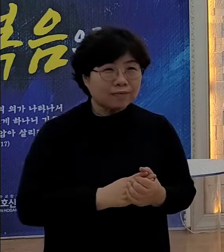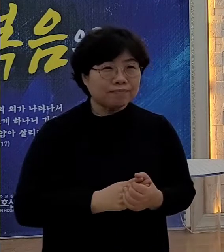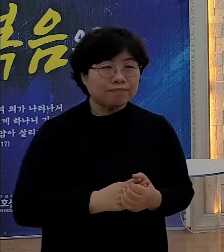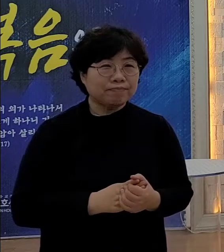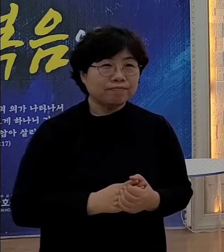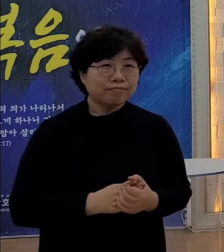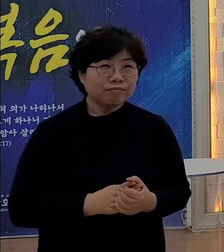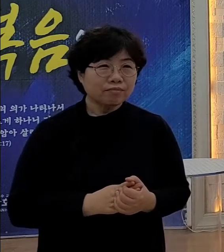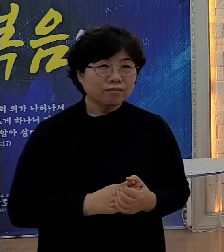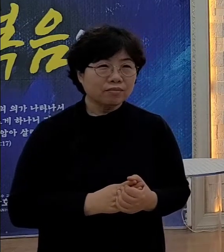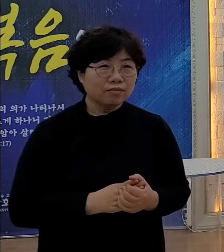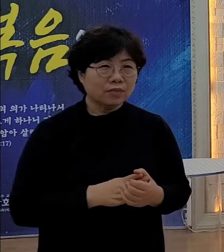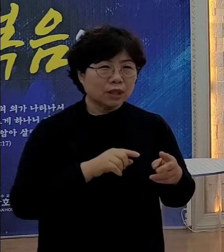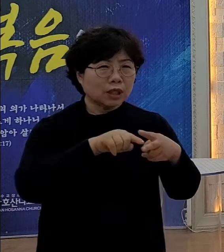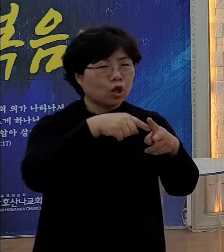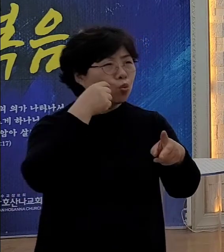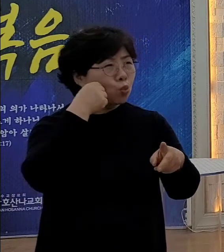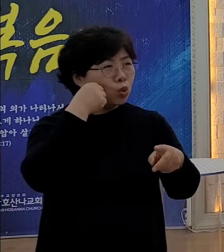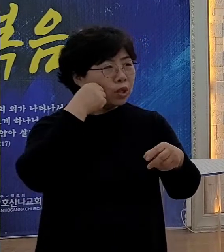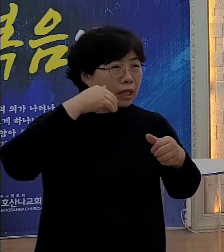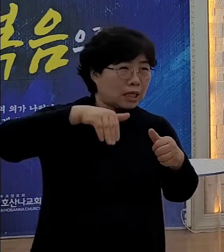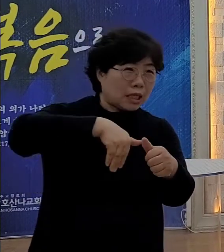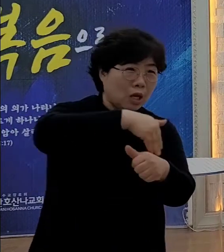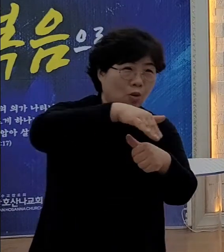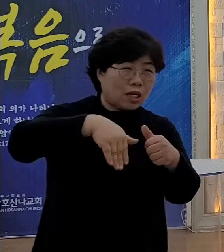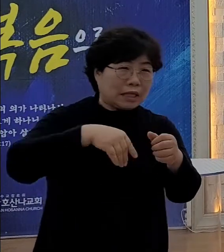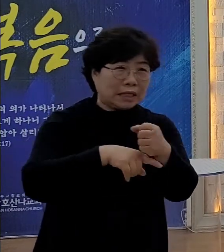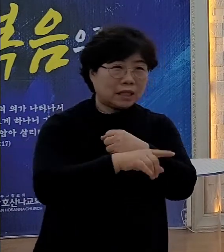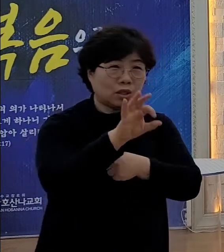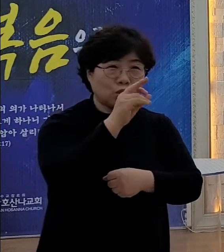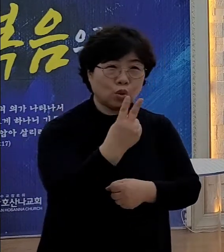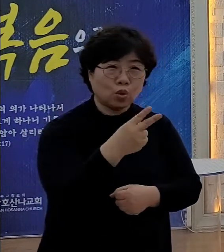요지경이라고 얘기할 정도입니다. 이게 요즘 세상이죠.